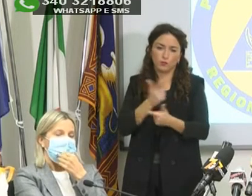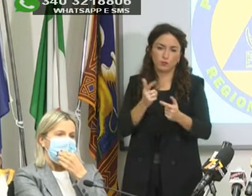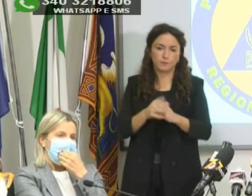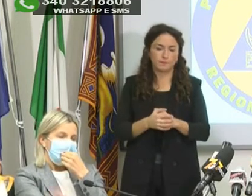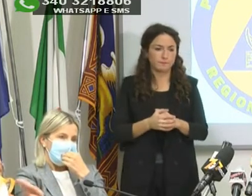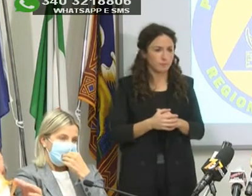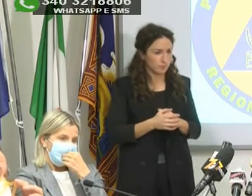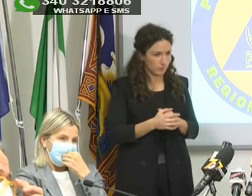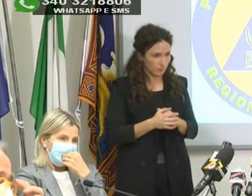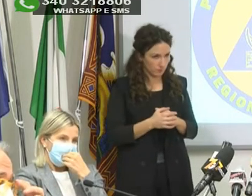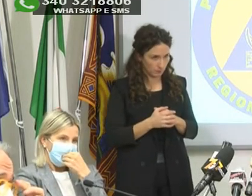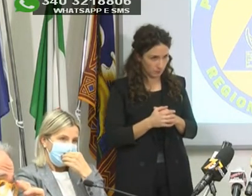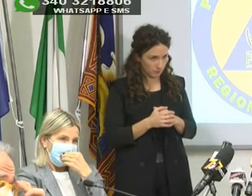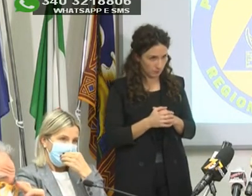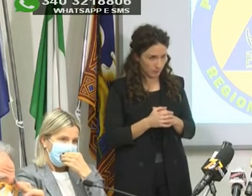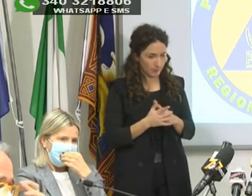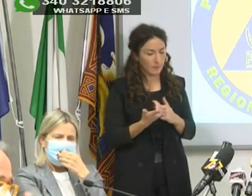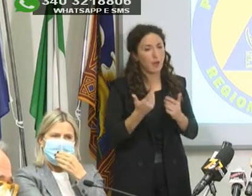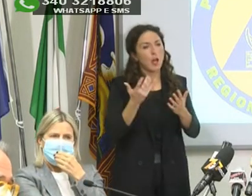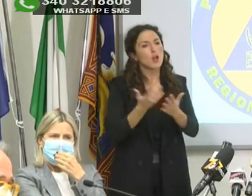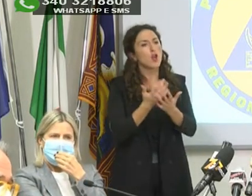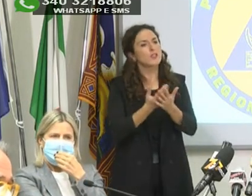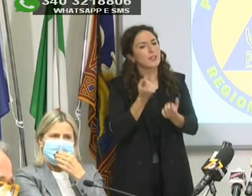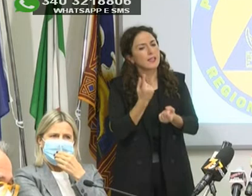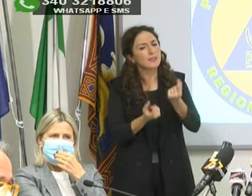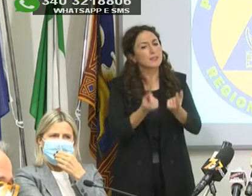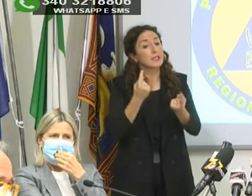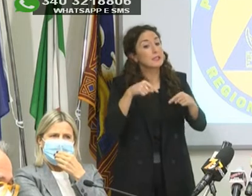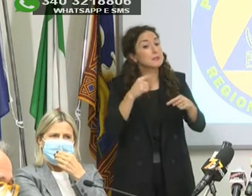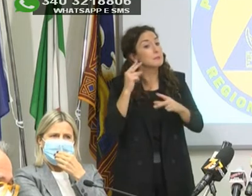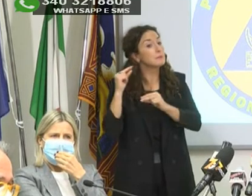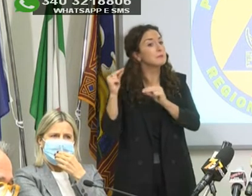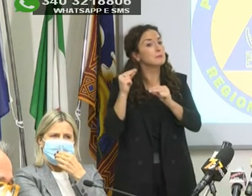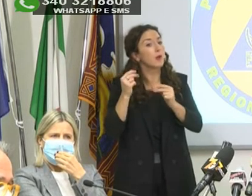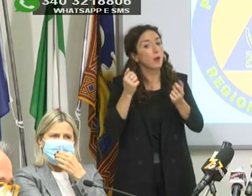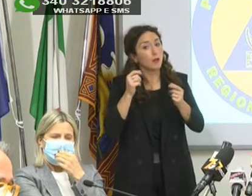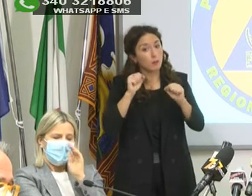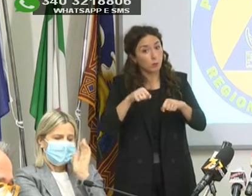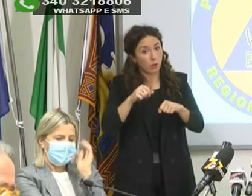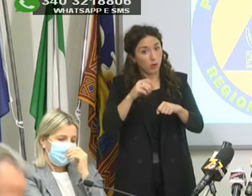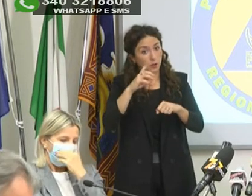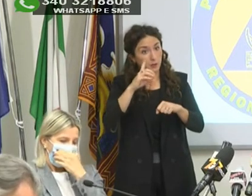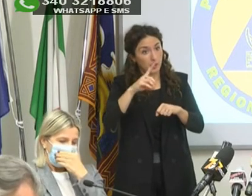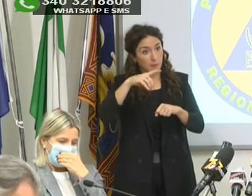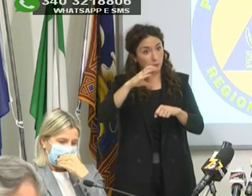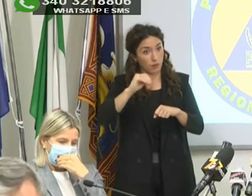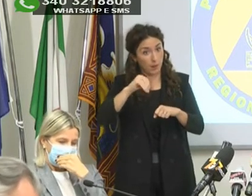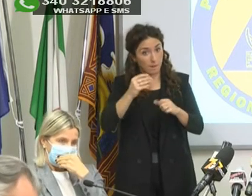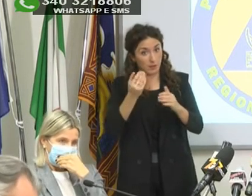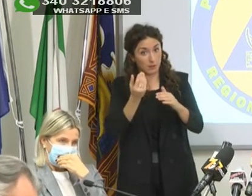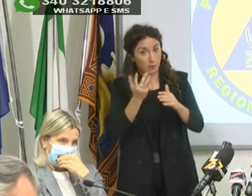Ma per quanto riguarda le notizie che ci sono, che ci possa essere ulteriori DPCM, si possa arrivare